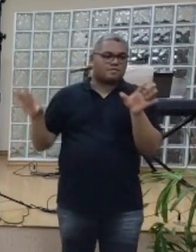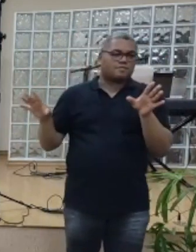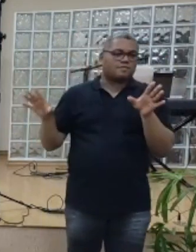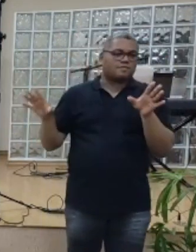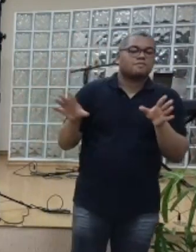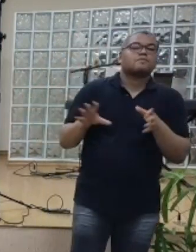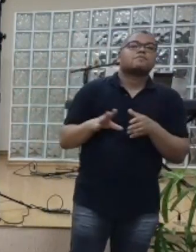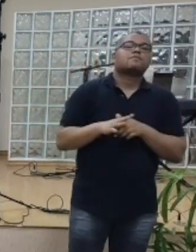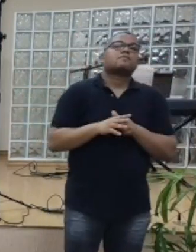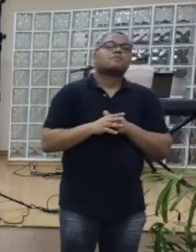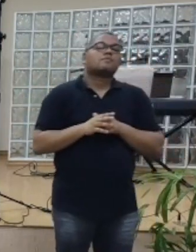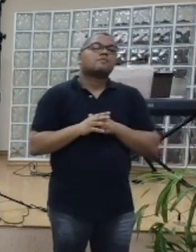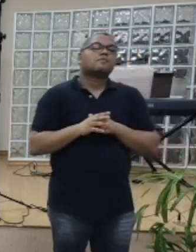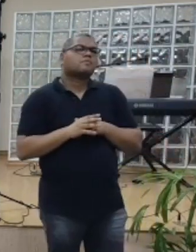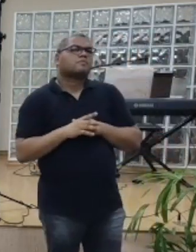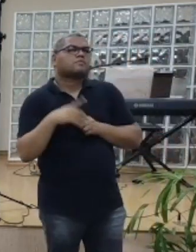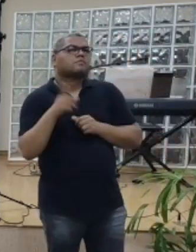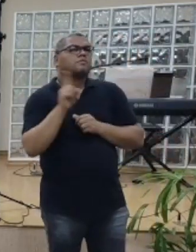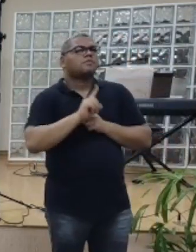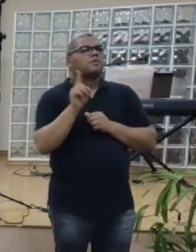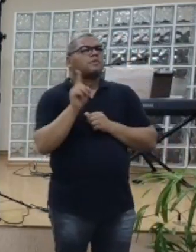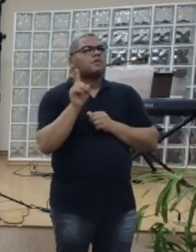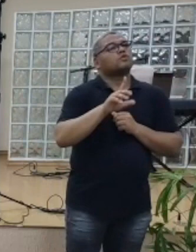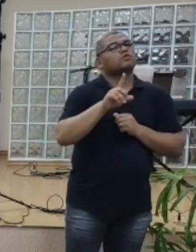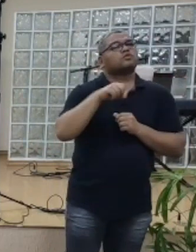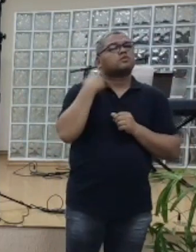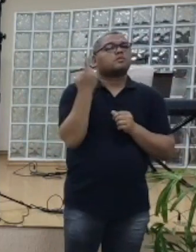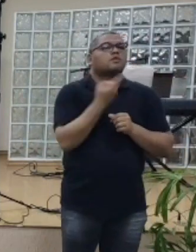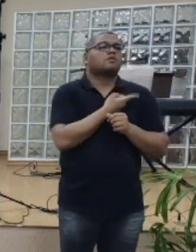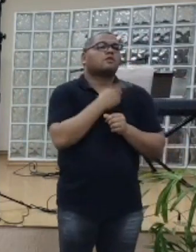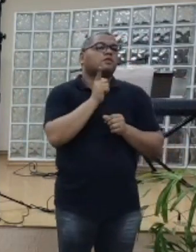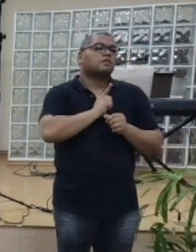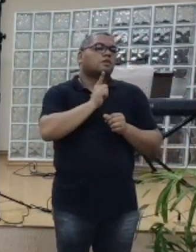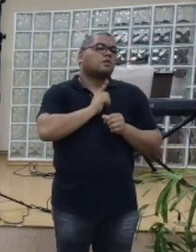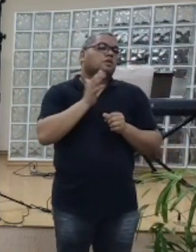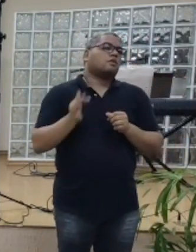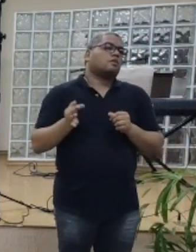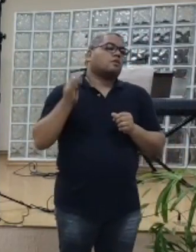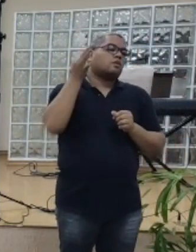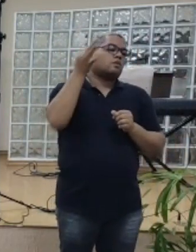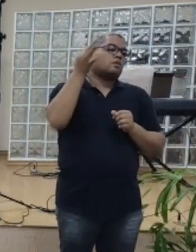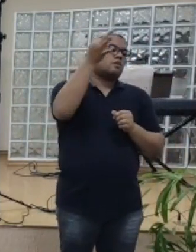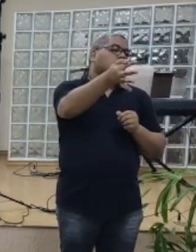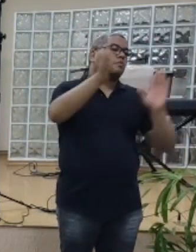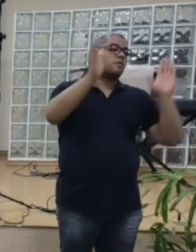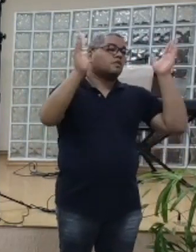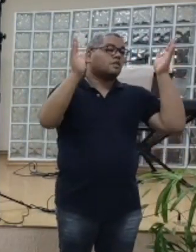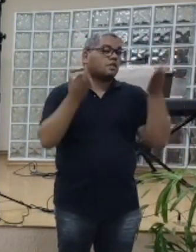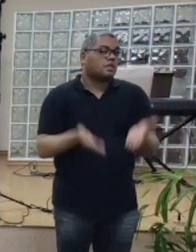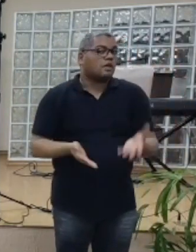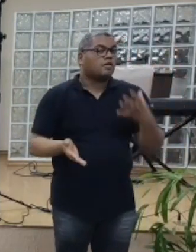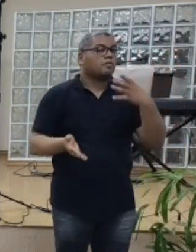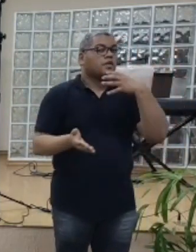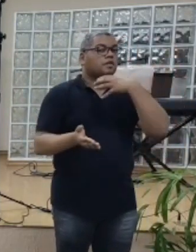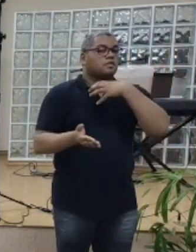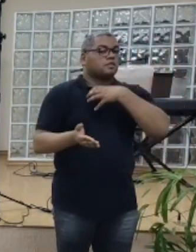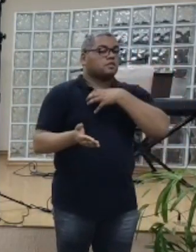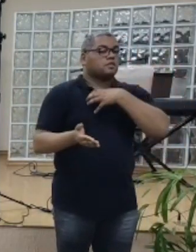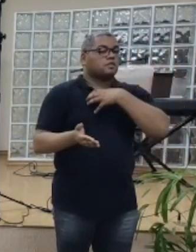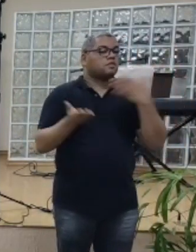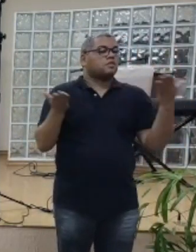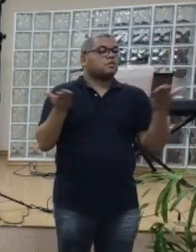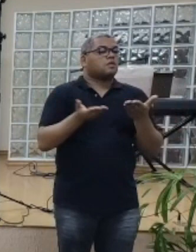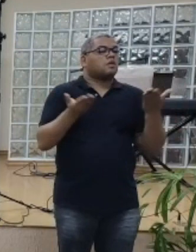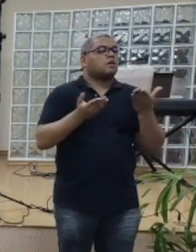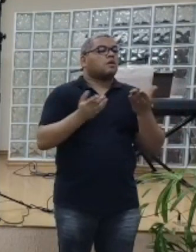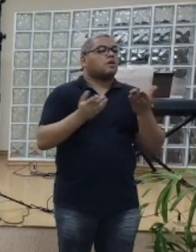vida, não só pelo que nós teremos no futuro, mas ele já dava para o aqui e agora. Então, assim, qual é o